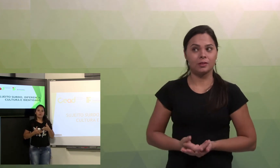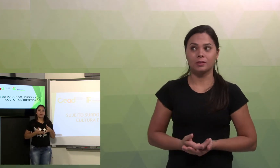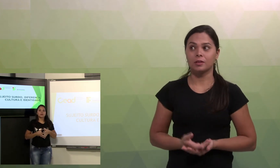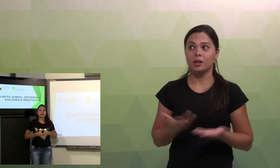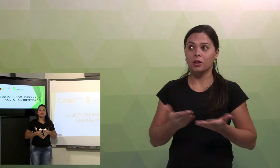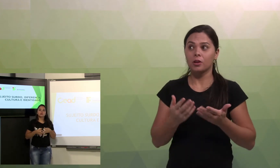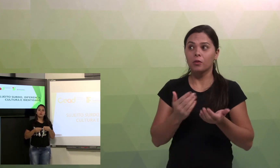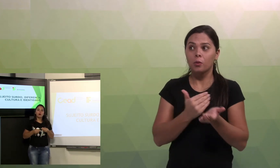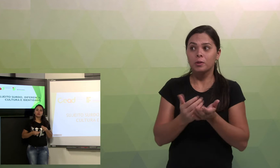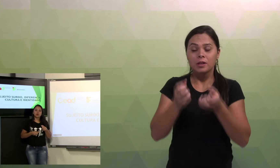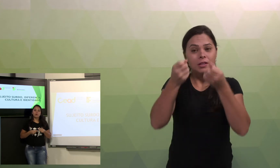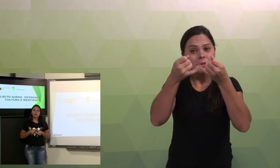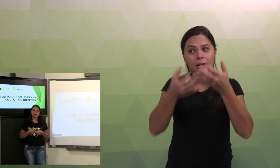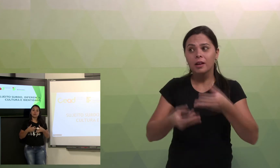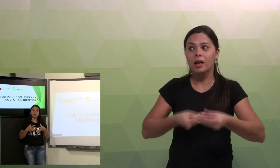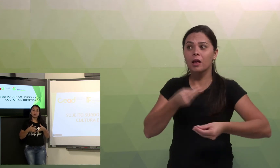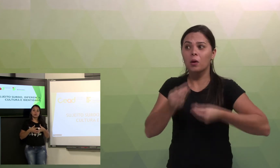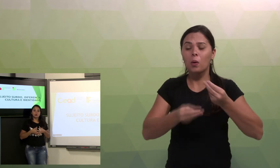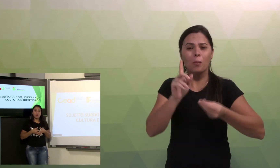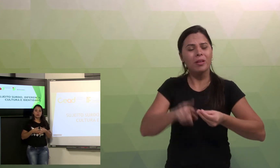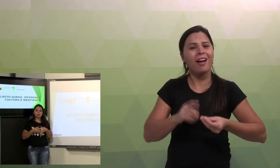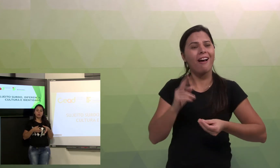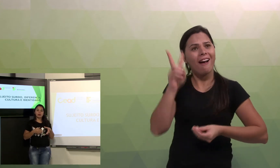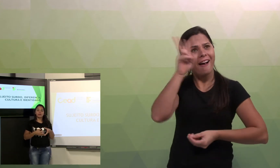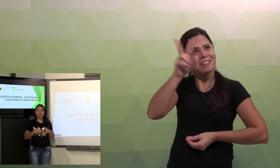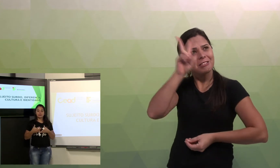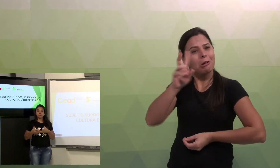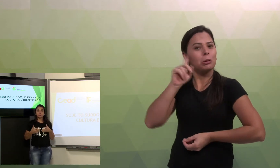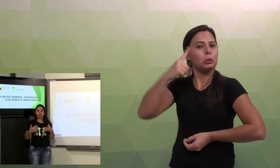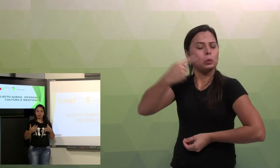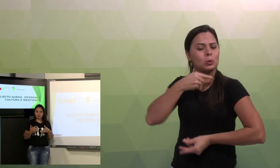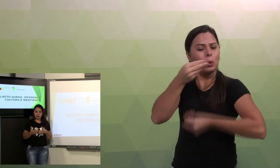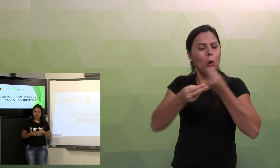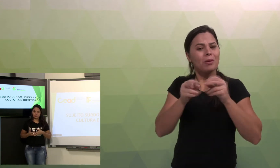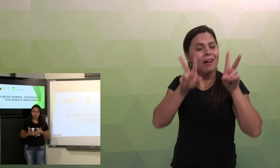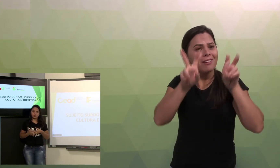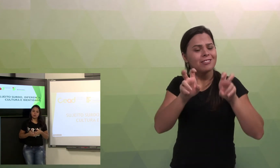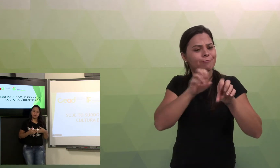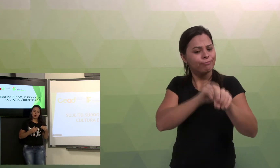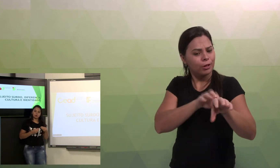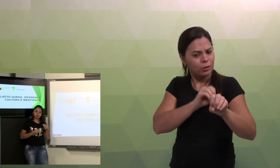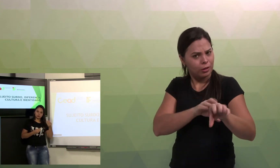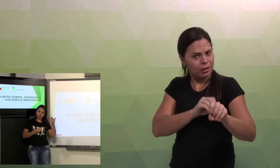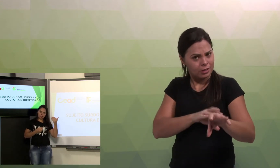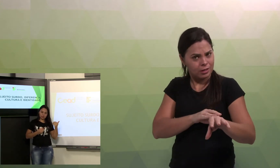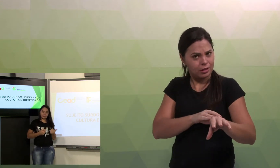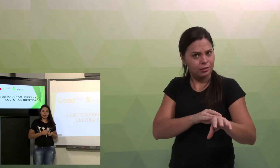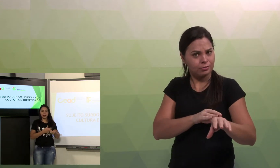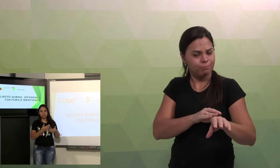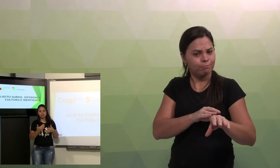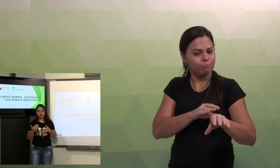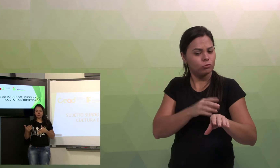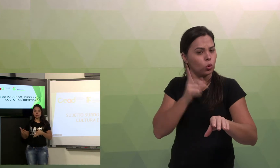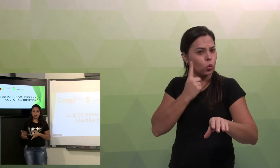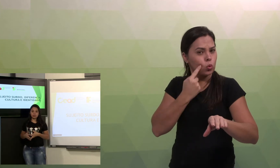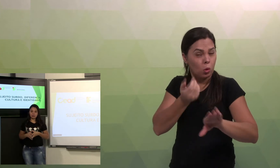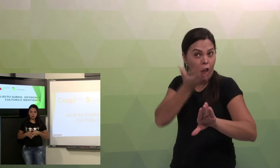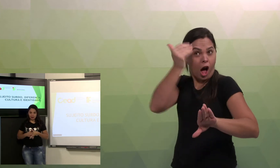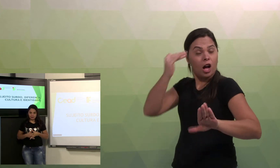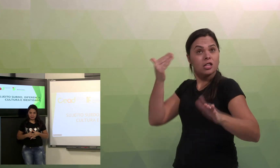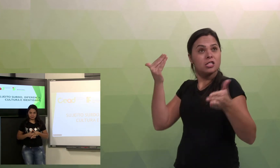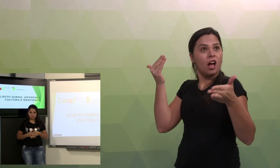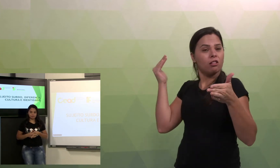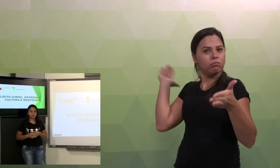Vou falar para vocês um pouco de como foi a história dos surdos, como é que foi a questão da educação dos surdos da antiguidade até os